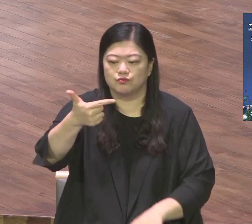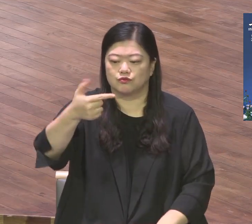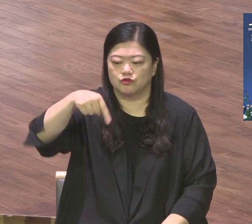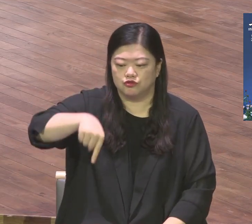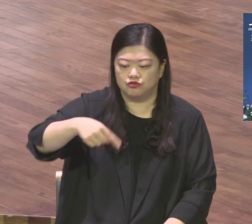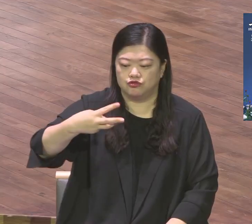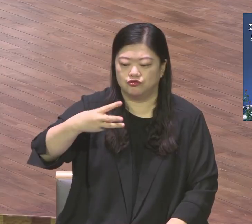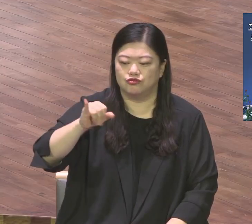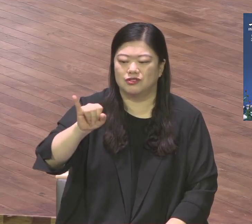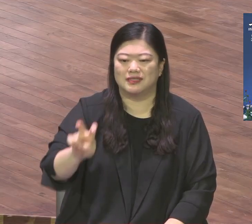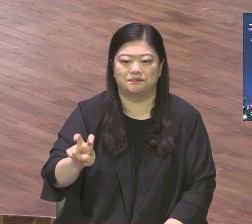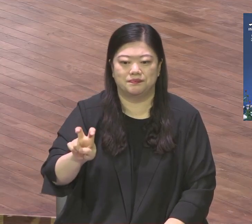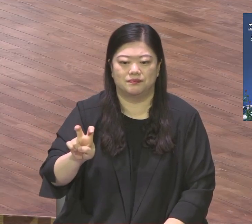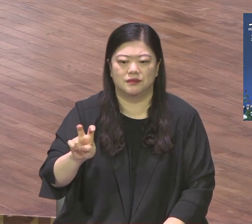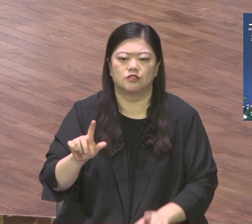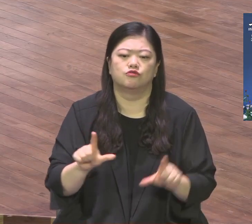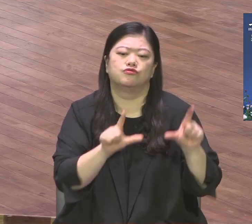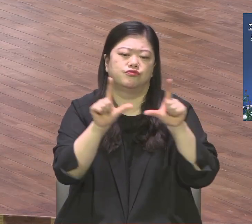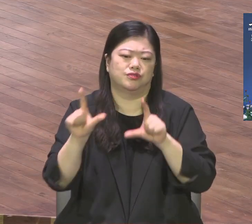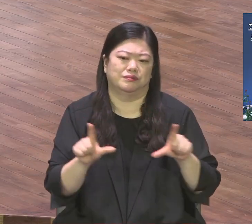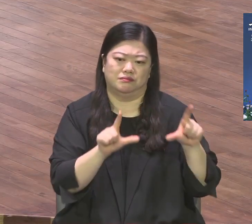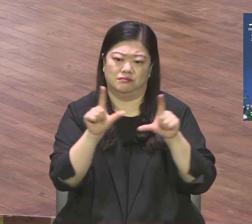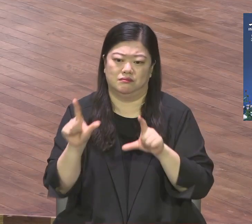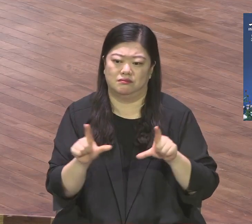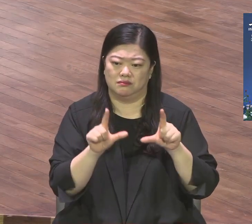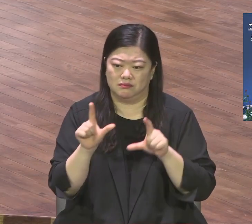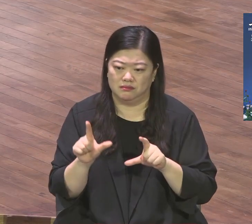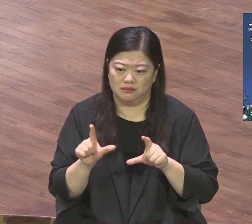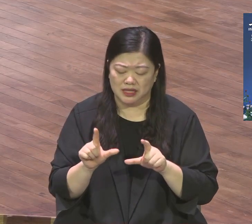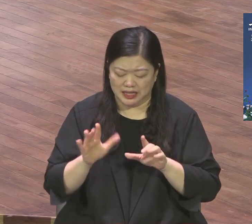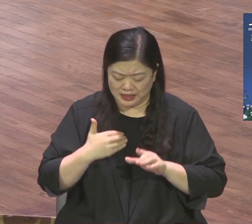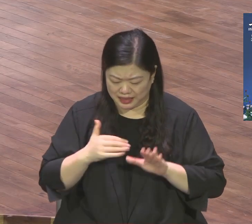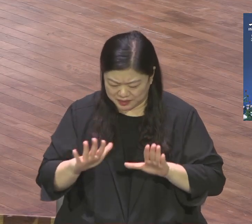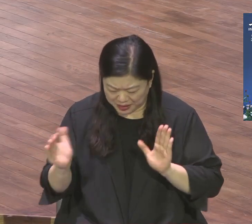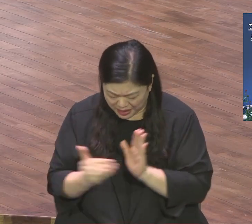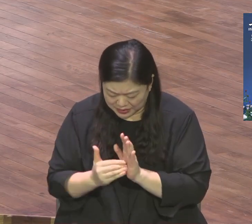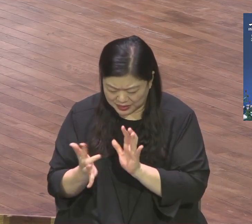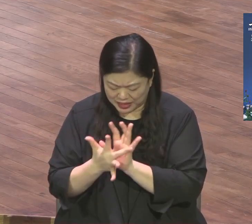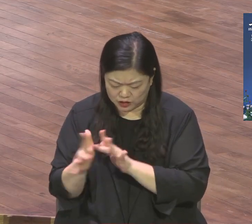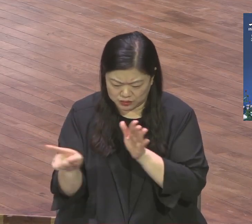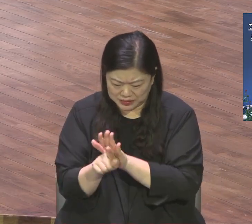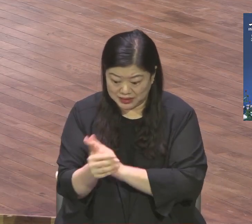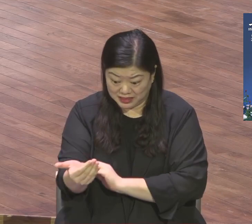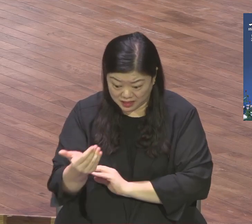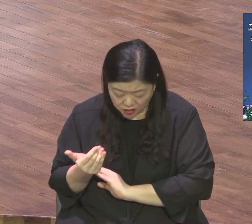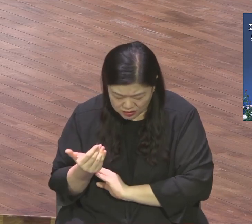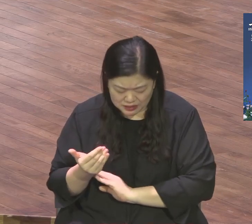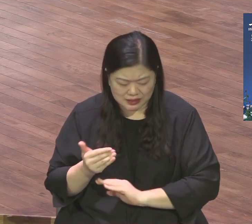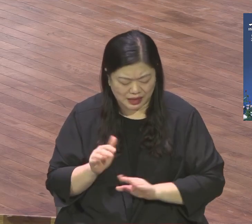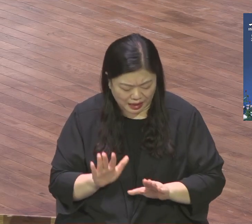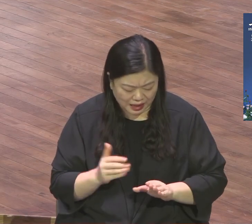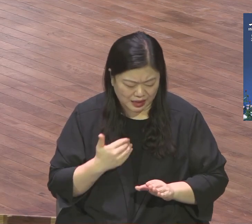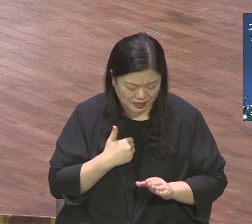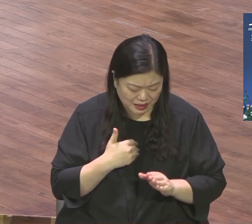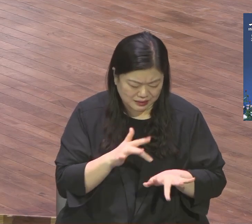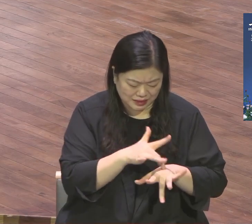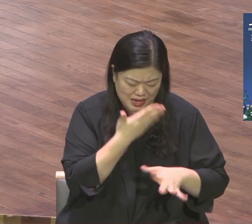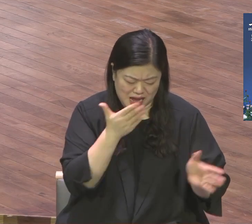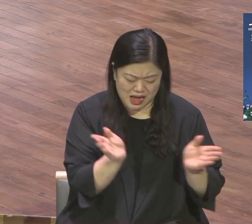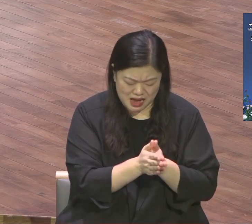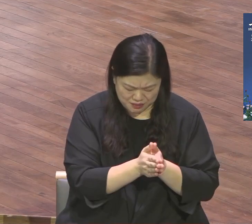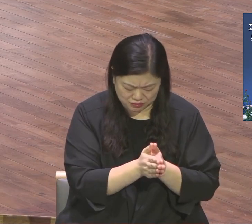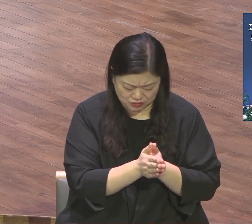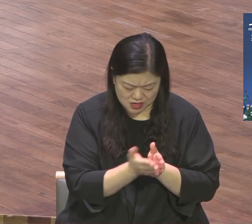내가 38자 운명에 잡혀가지고 생고생합되 3사대 5대 6대 제사 전에 제사 다 없애버리고 이제는 하나님